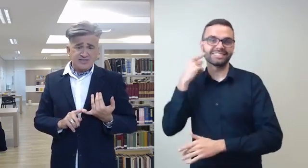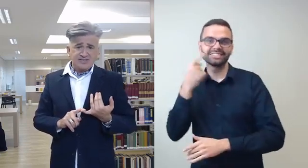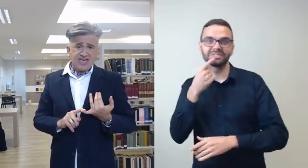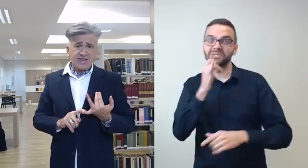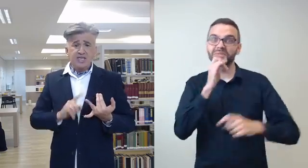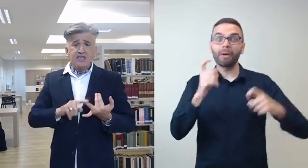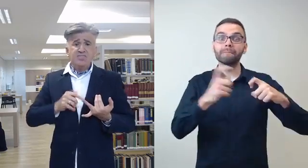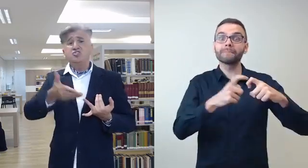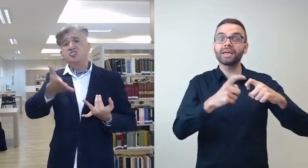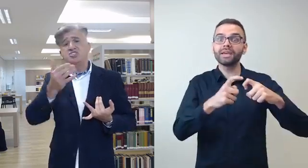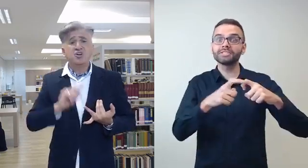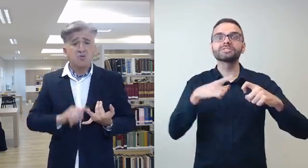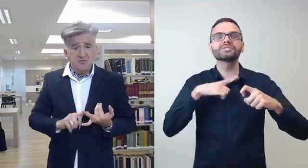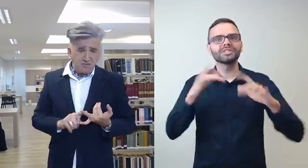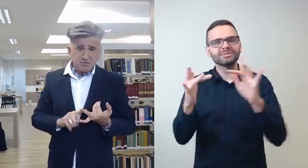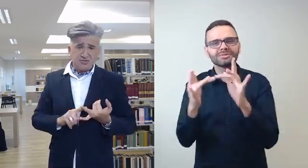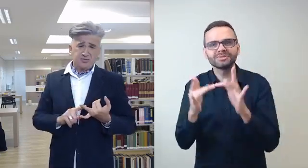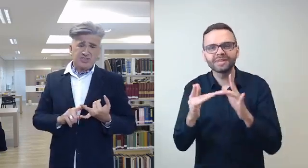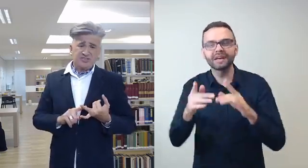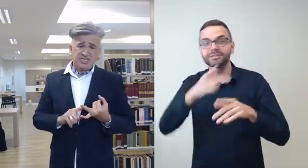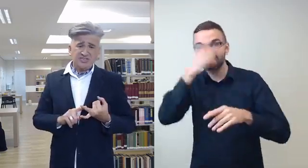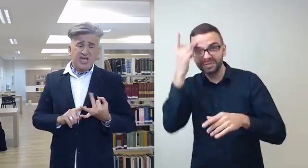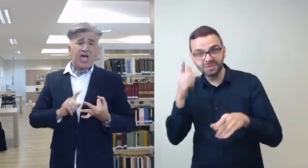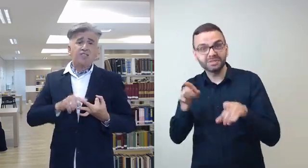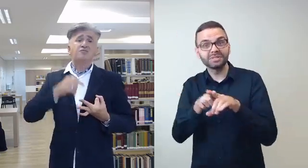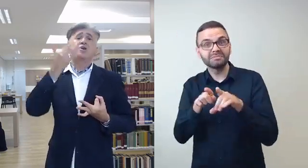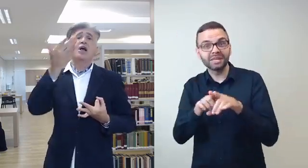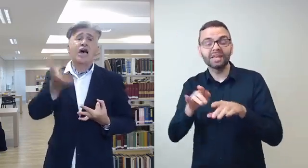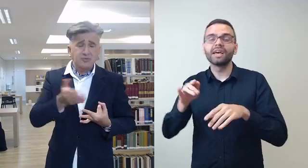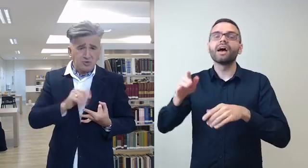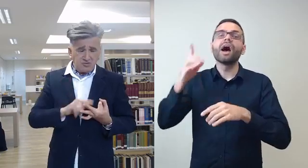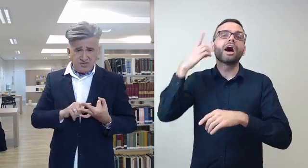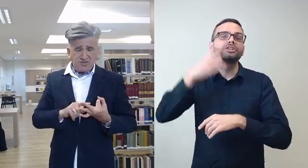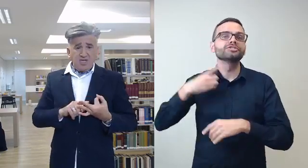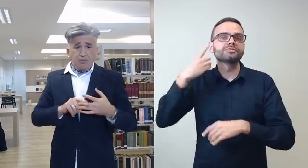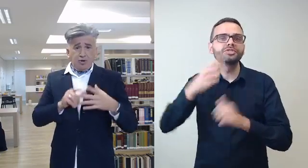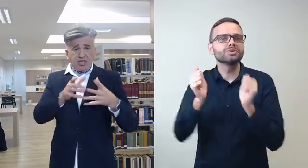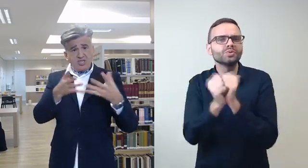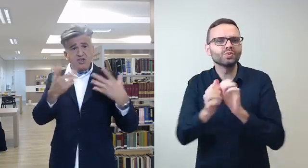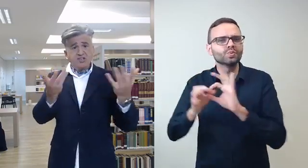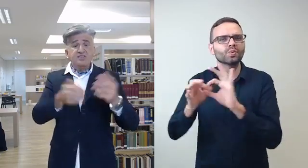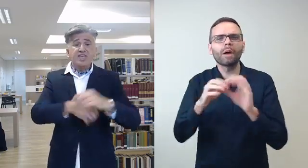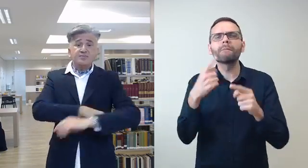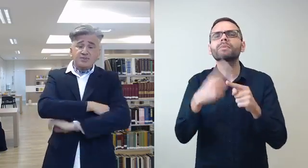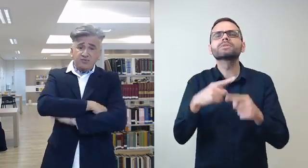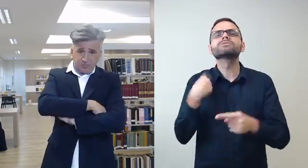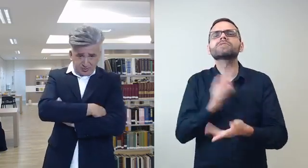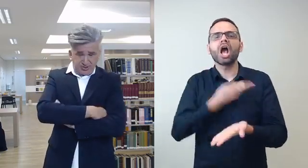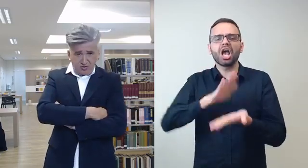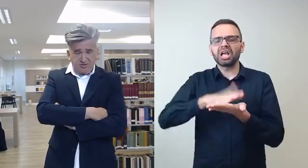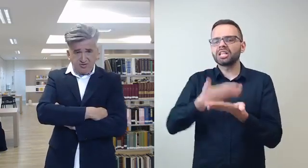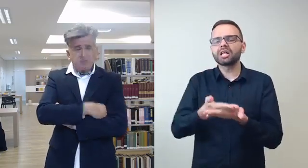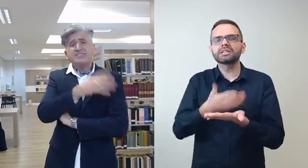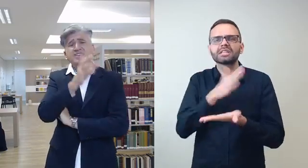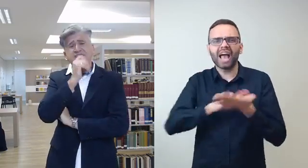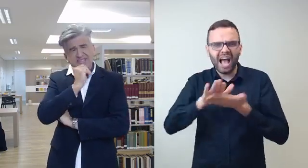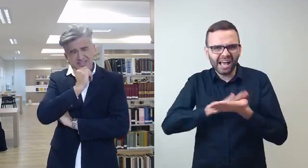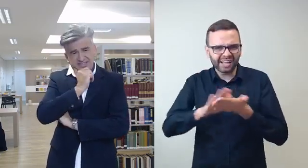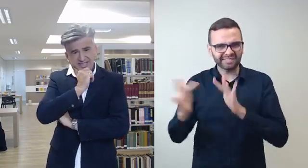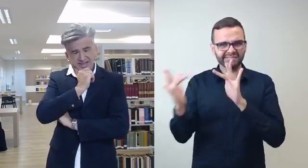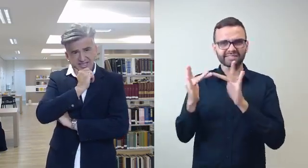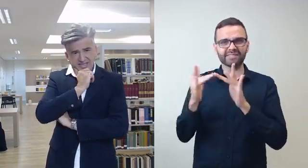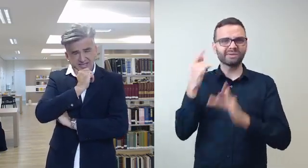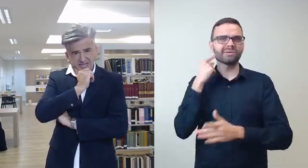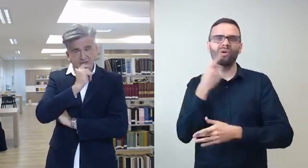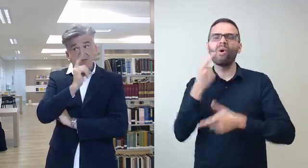pacientes se quiserem, dentista convive com seus pacientes, advogado convive. Por que nós, intérpretes, não vamos poder conviver? Onde está escrita